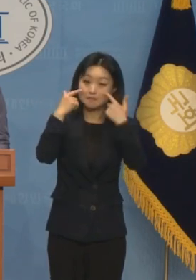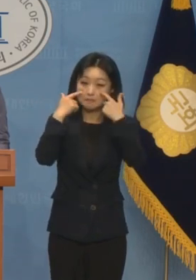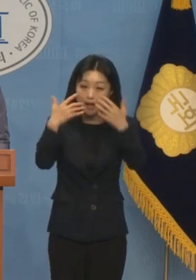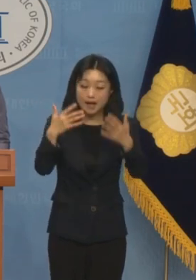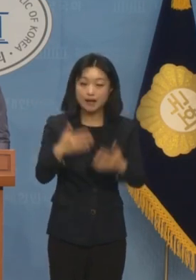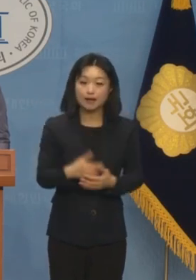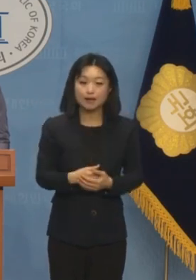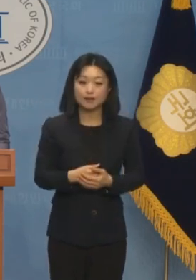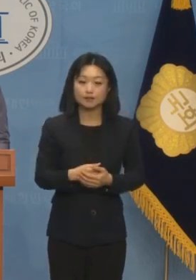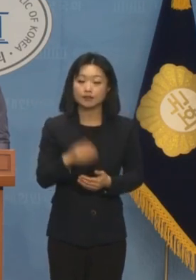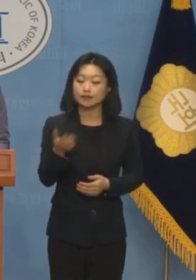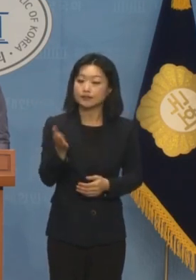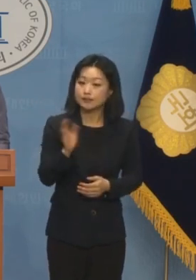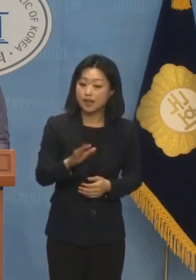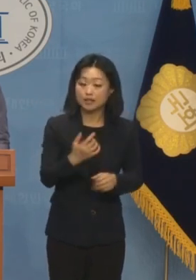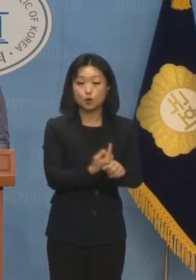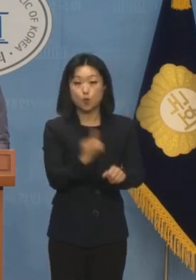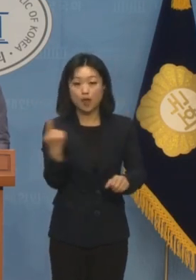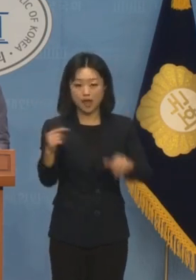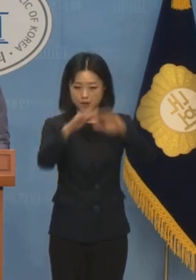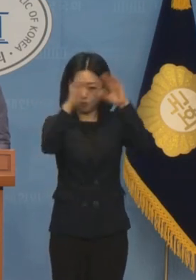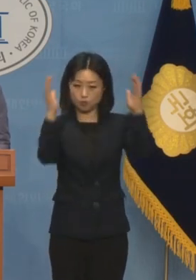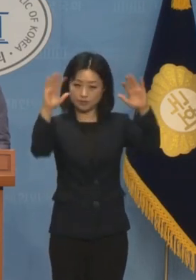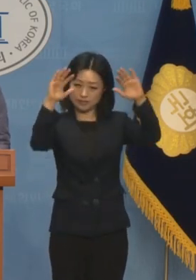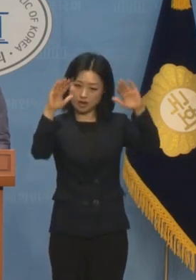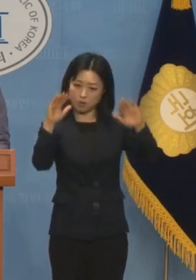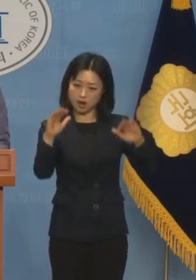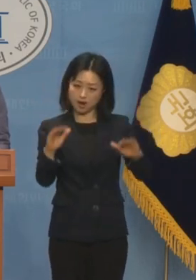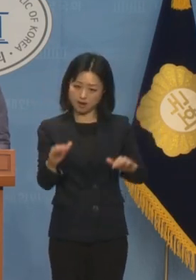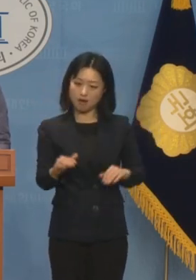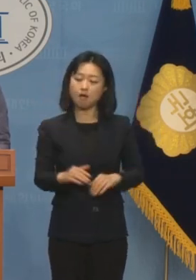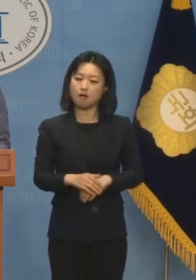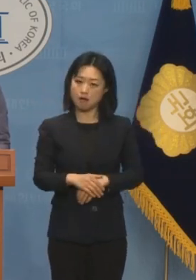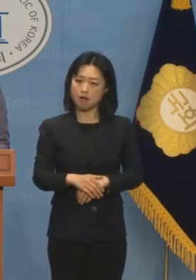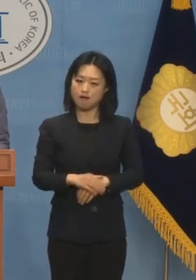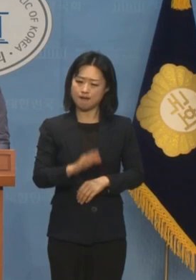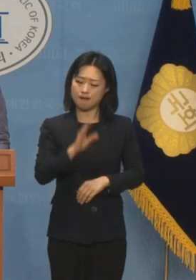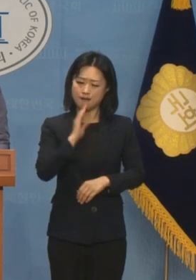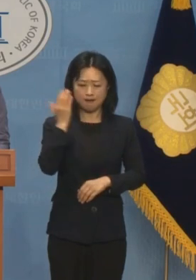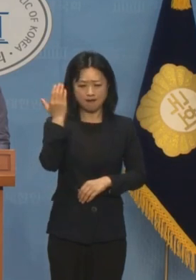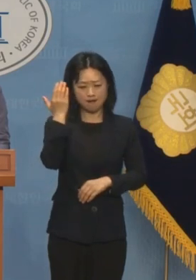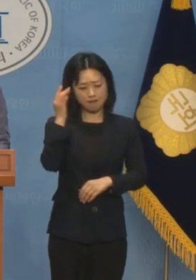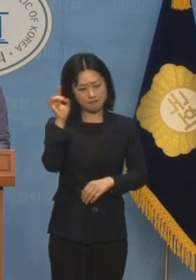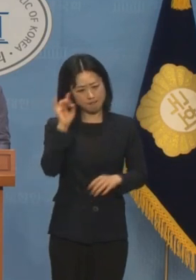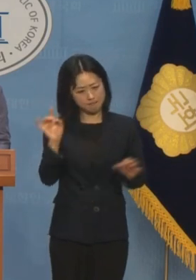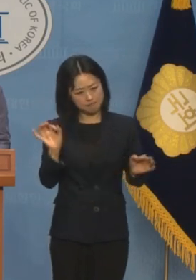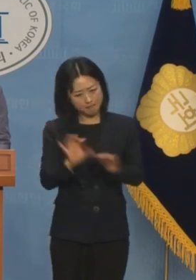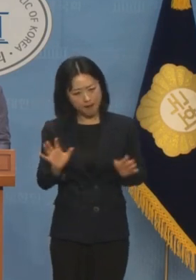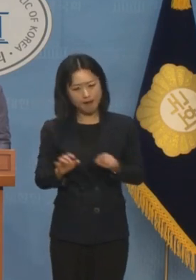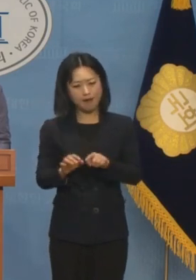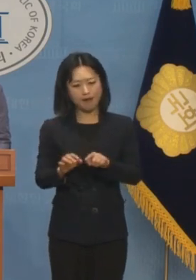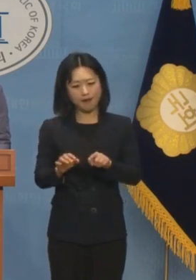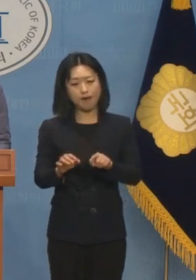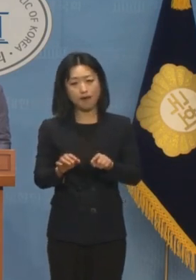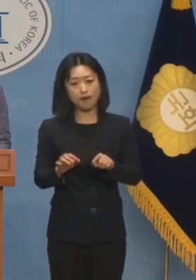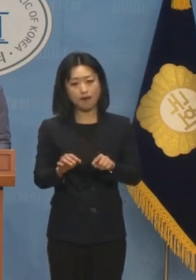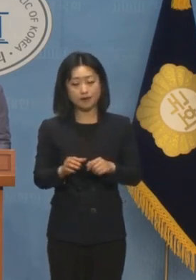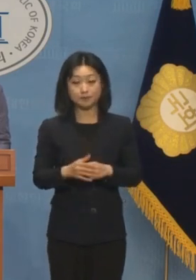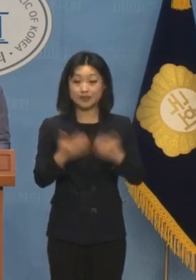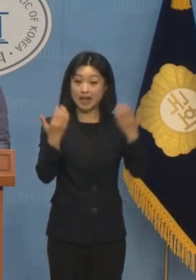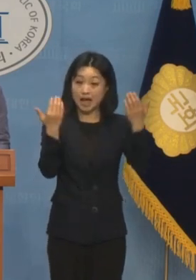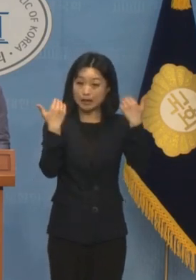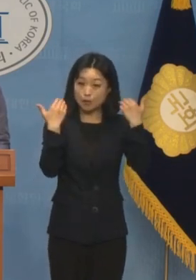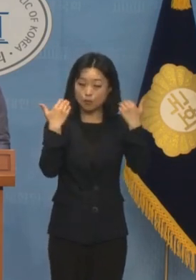보입니다. 그러나 그 외의 모든 상황은 모조리 다 상식 밖입니다. 해당